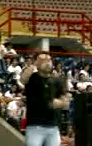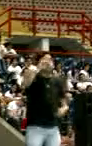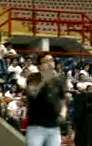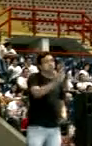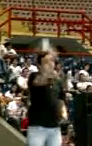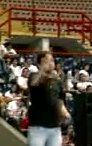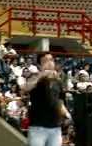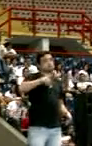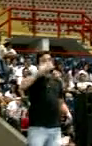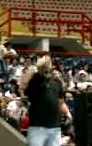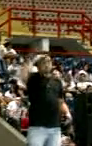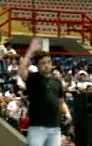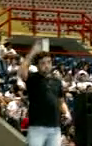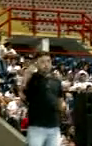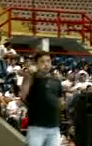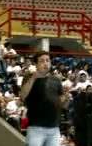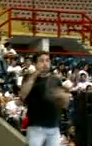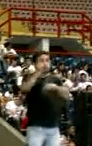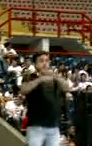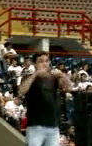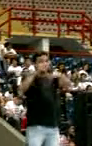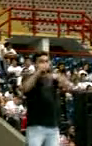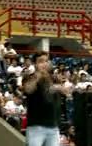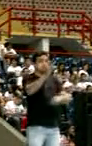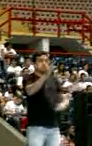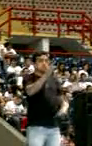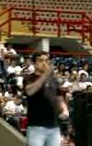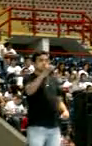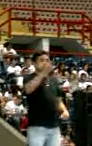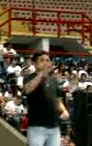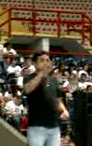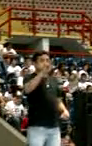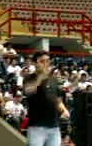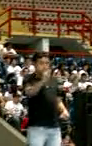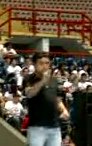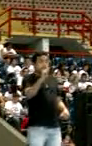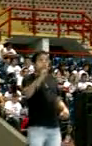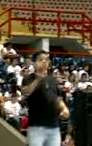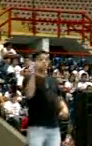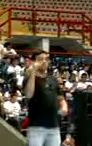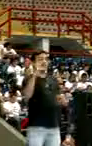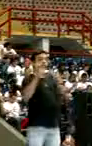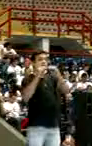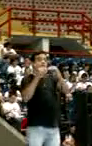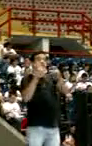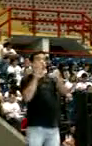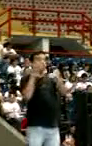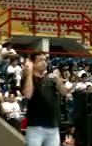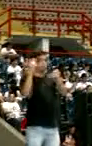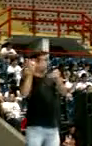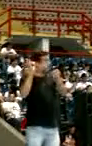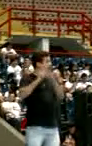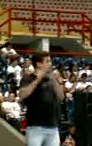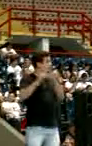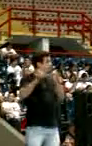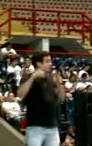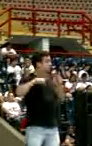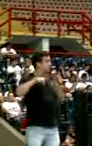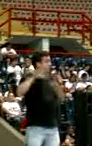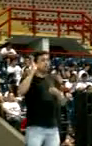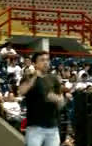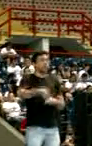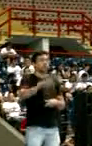Oriente, onde hoje é a Turquia, que se rodou a novela recente, tá? E aquilo foi controlado pelos